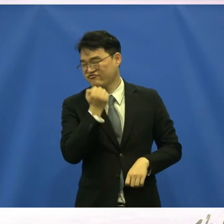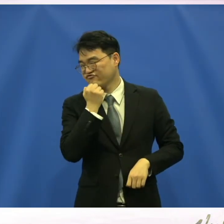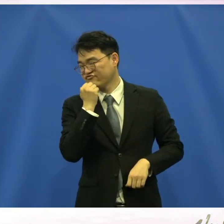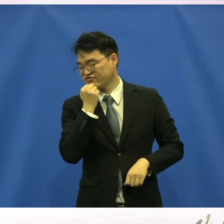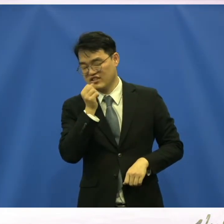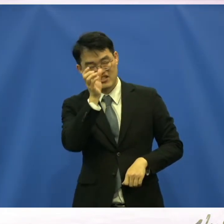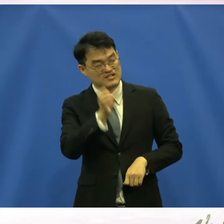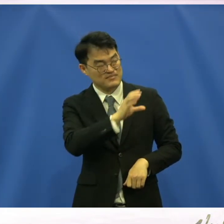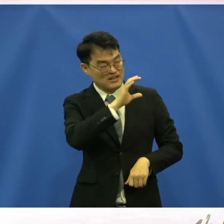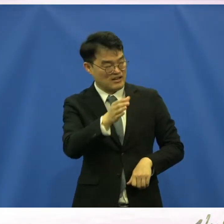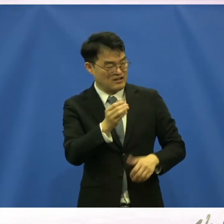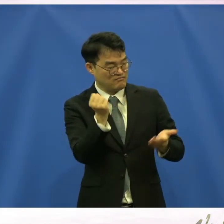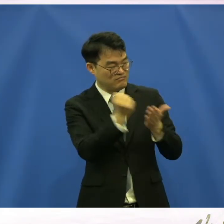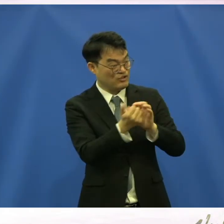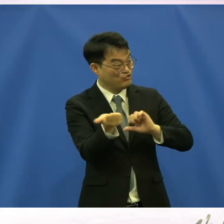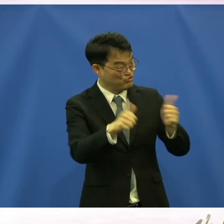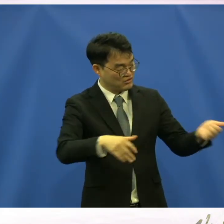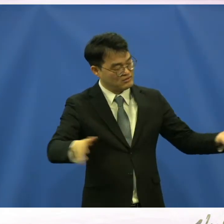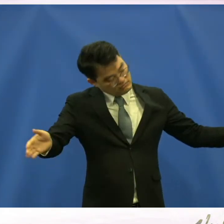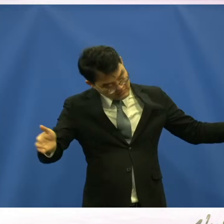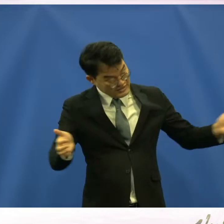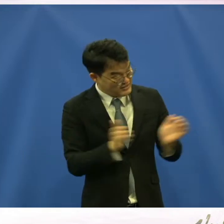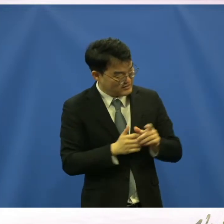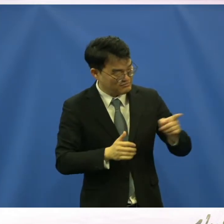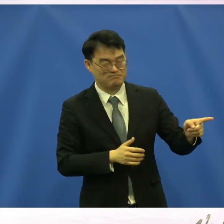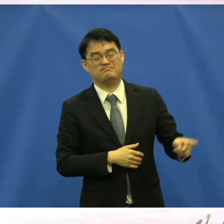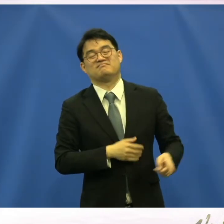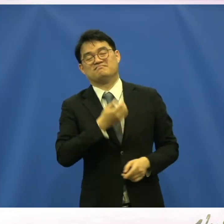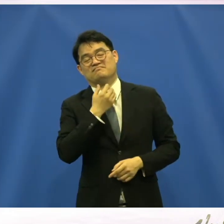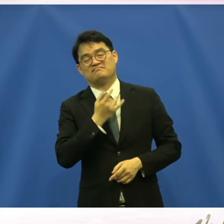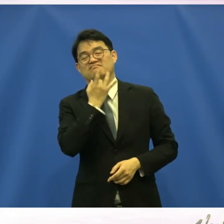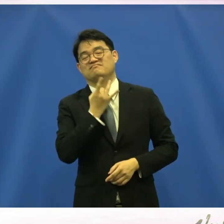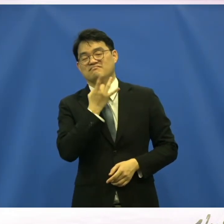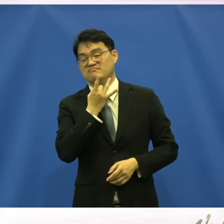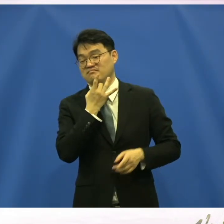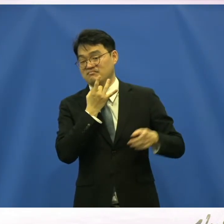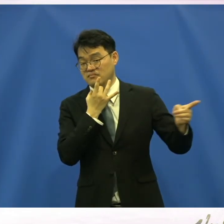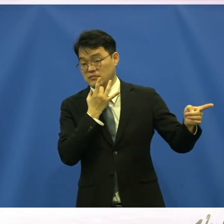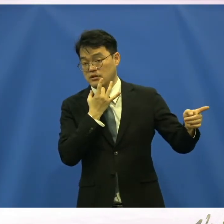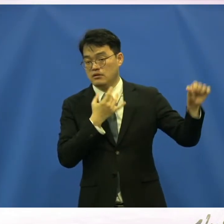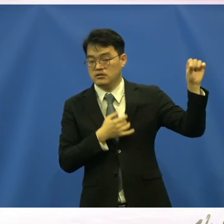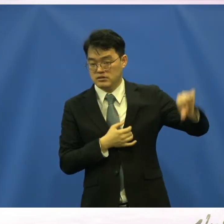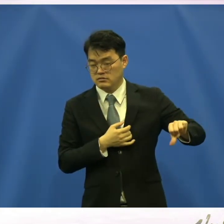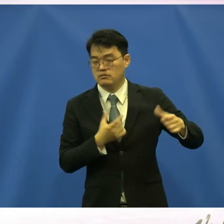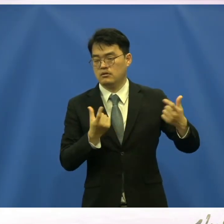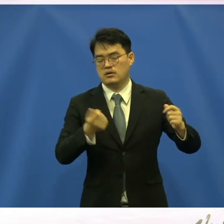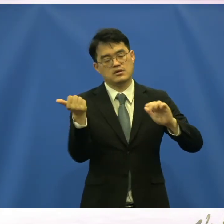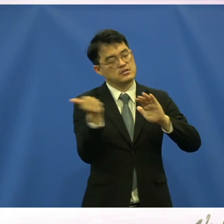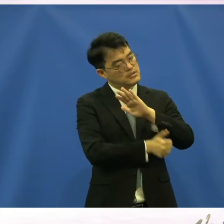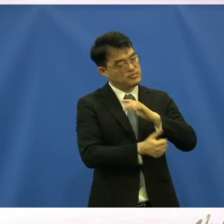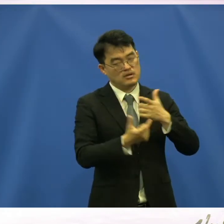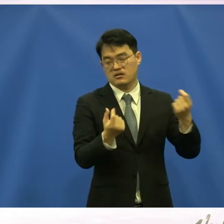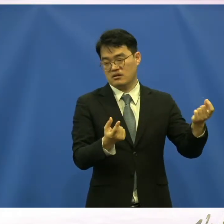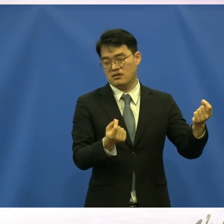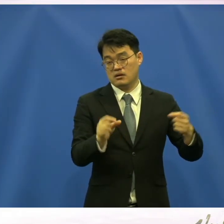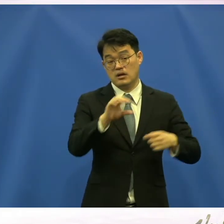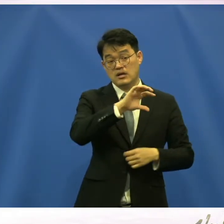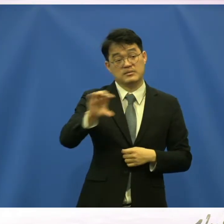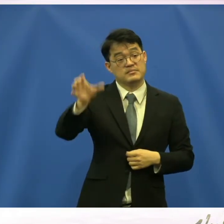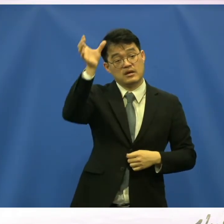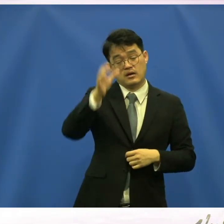예수님은 그 시대의 권력자들이 억울하게 희생당한 것처럼 보여요. 그리고 십자가에 매달려 있는 예수는